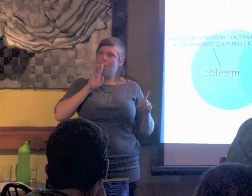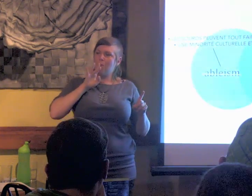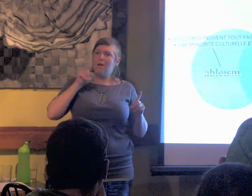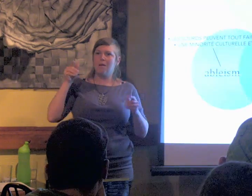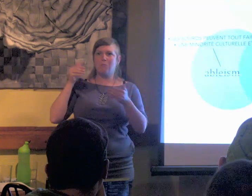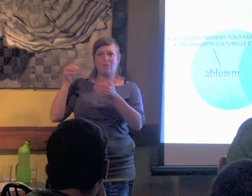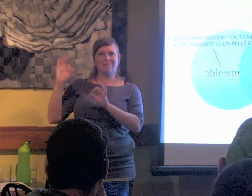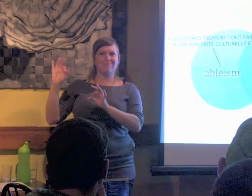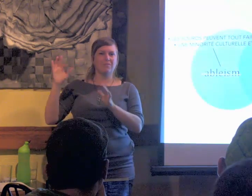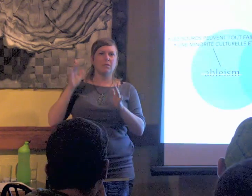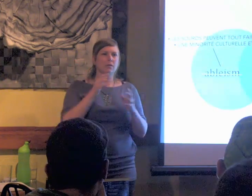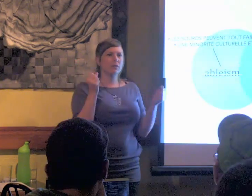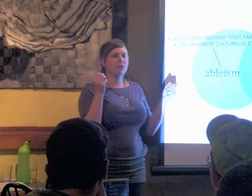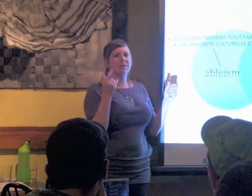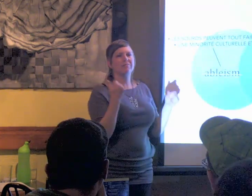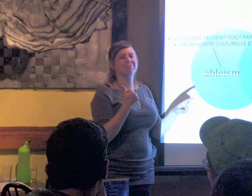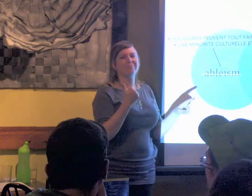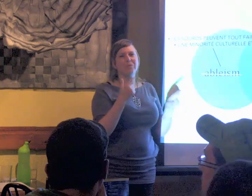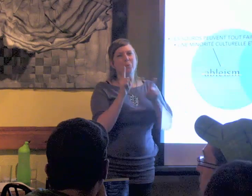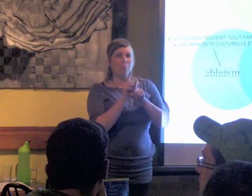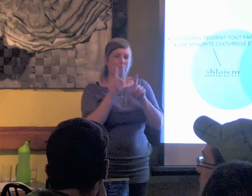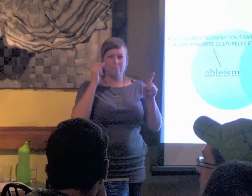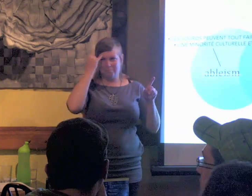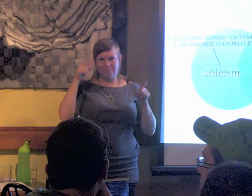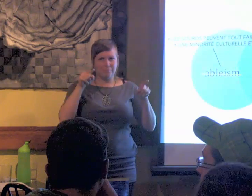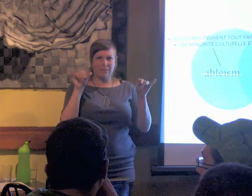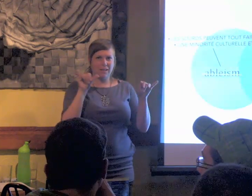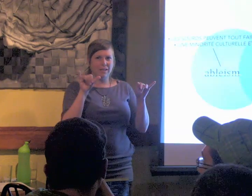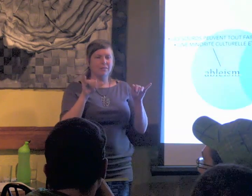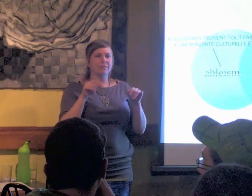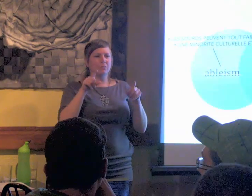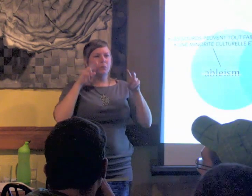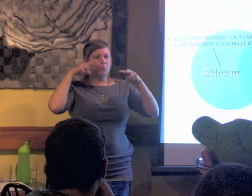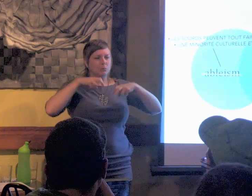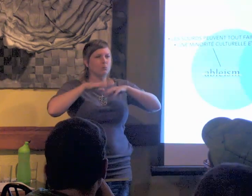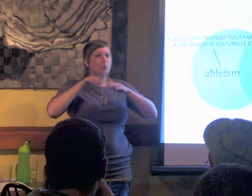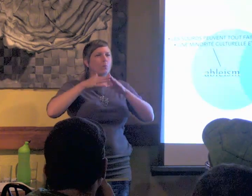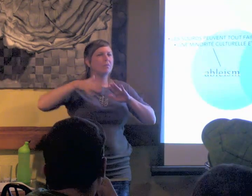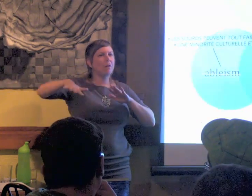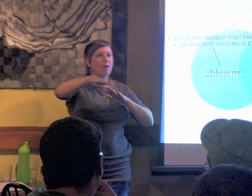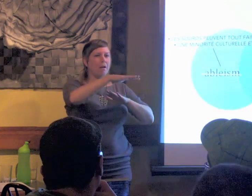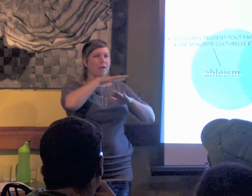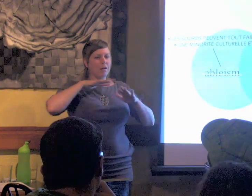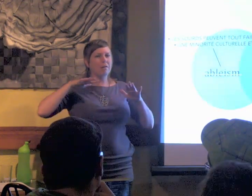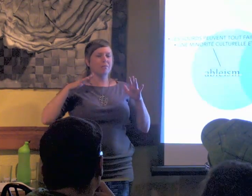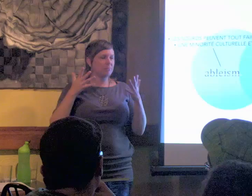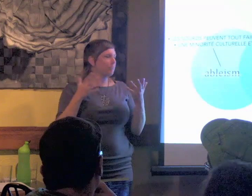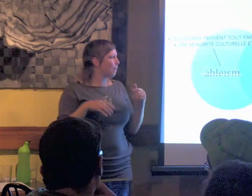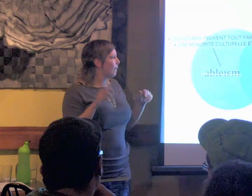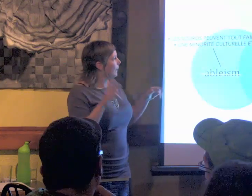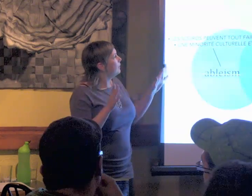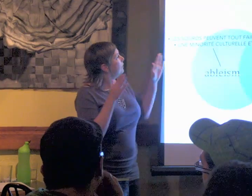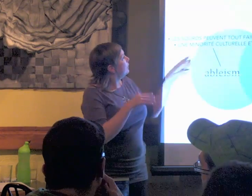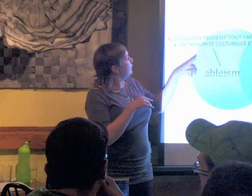un petit peu trop foncé, il doit être, non, il est dans la minorité, on ne peut pas vraiment lui faire confiance. » Donc, ça, c'est une forme, en fait, c'est